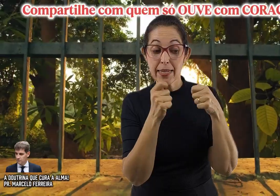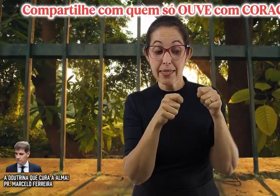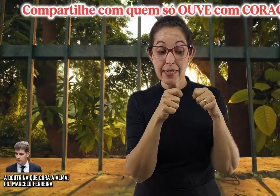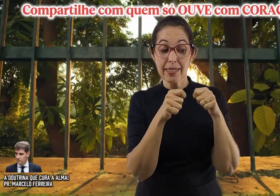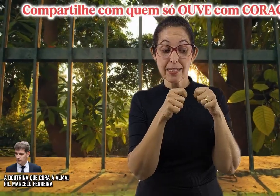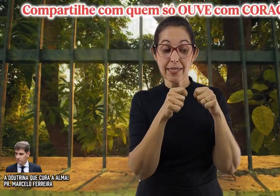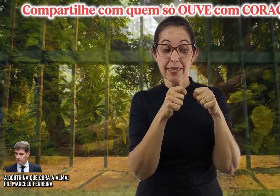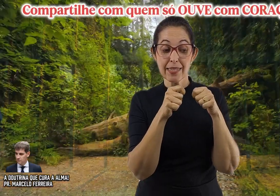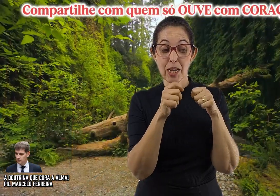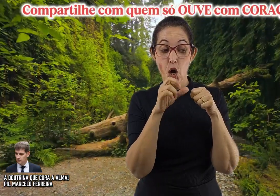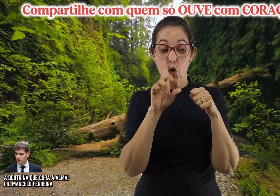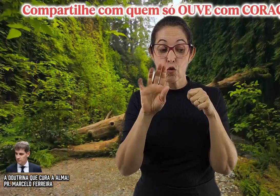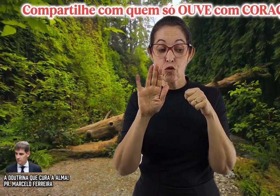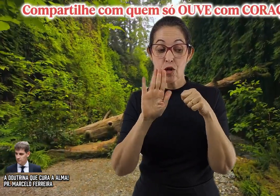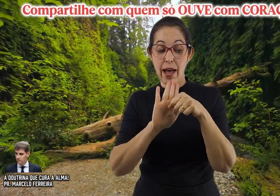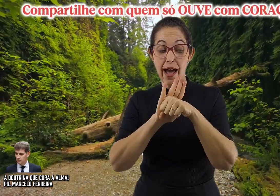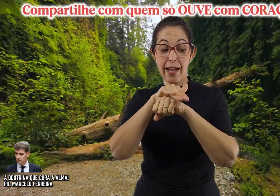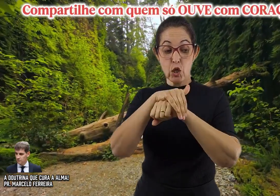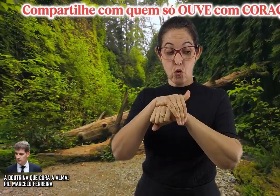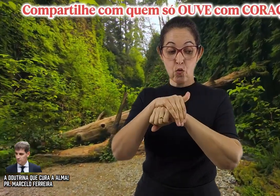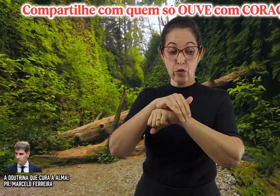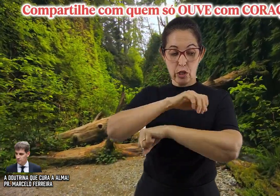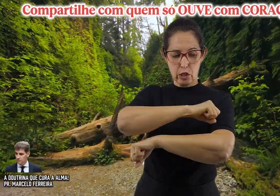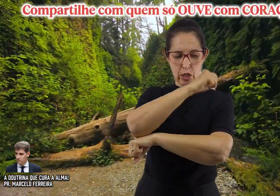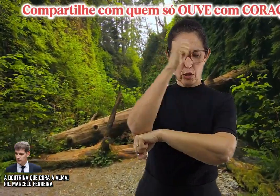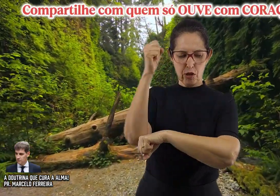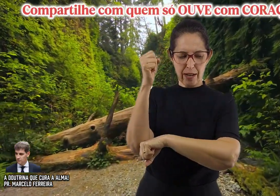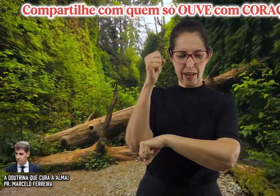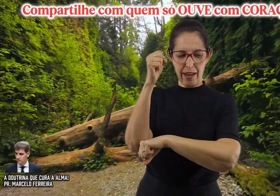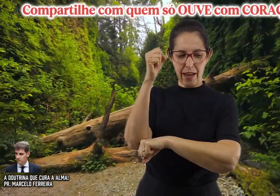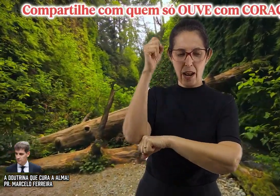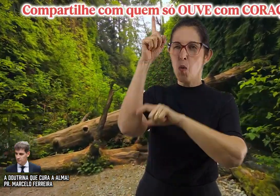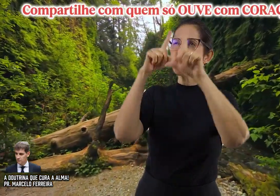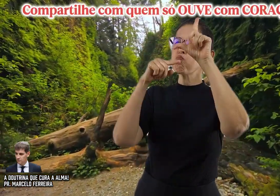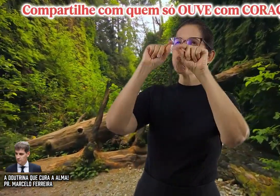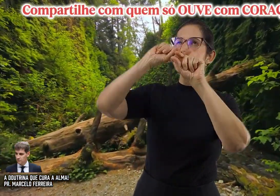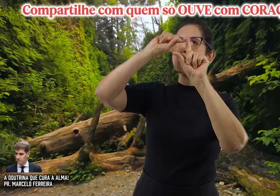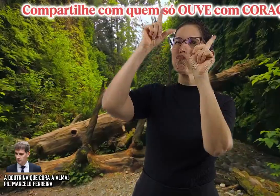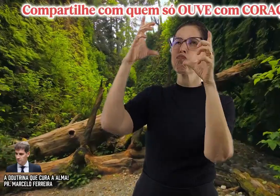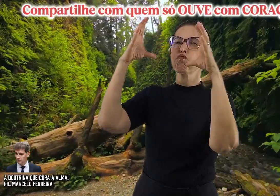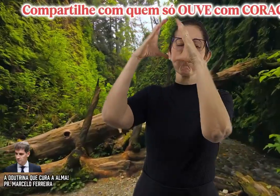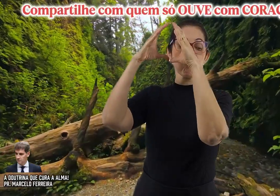com estrela, lua cheia e na janela. É batata.